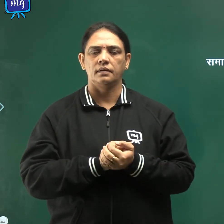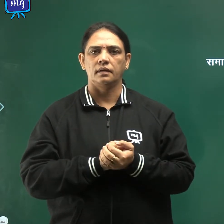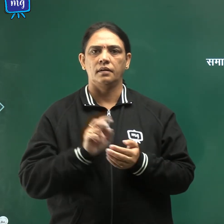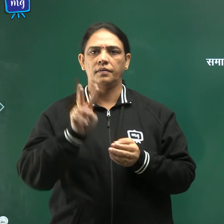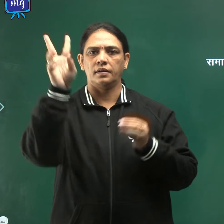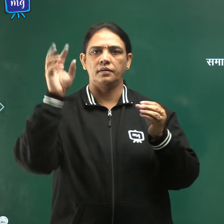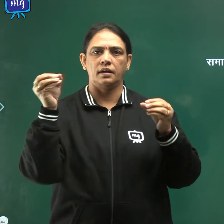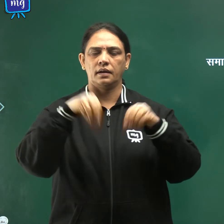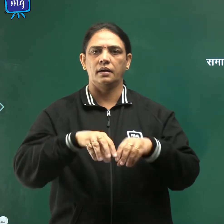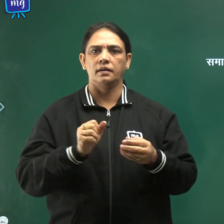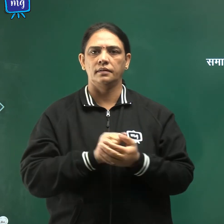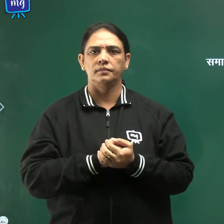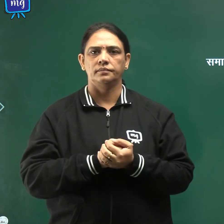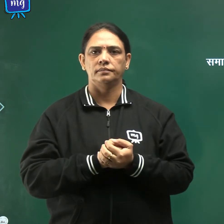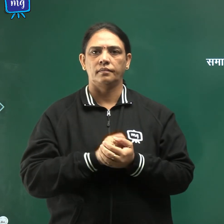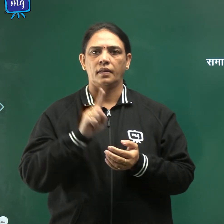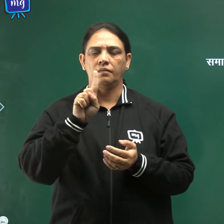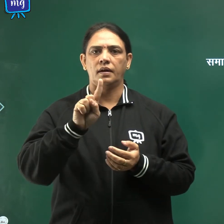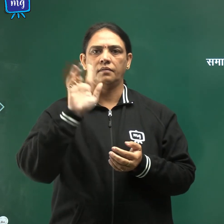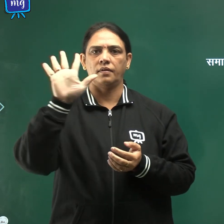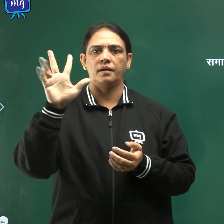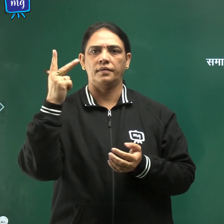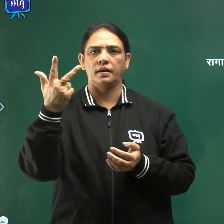मान रखेंगे 1580